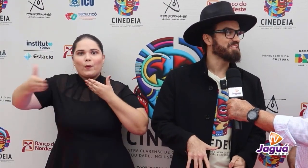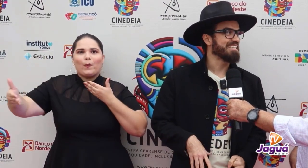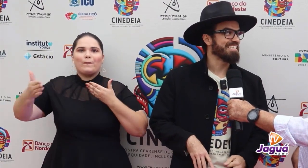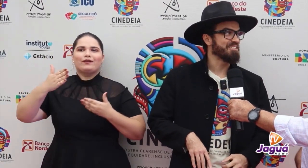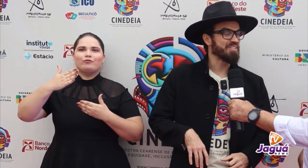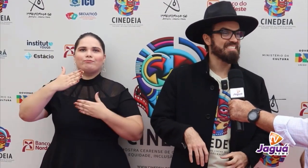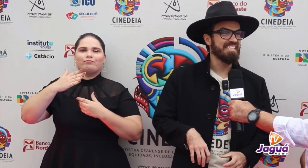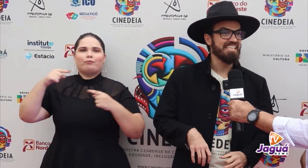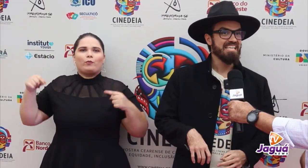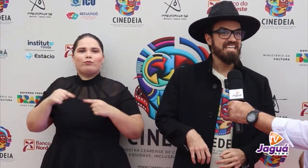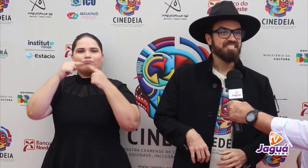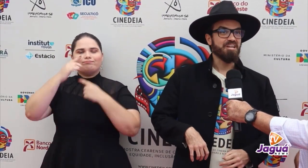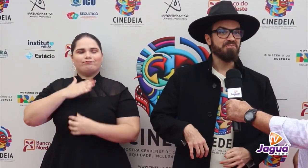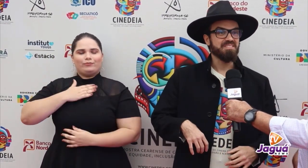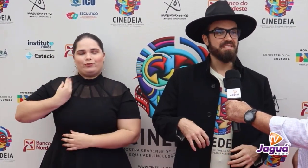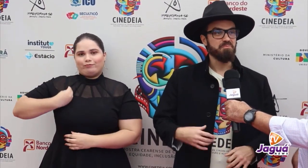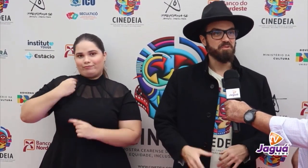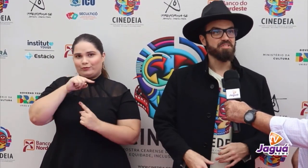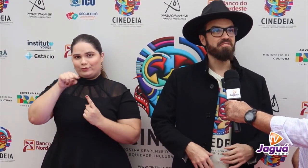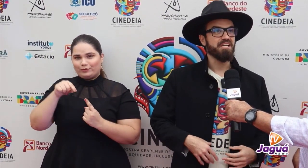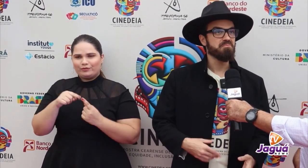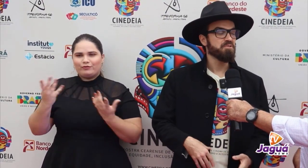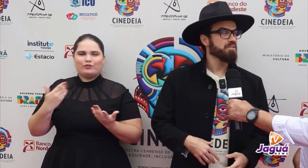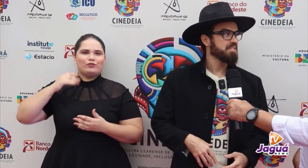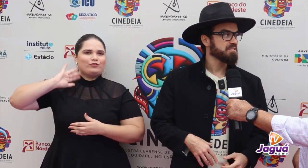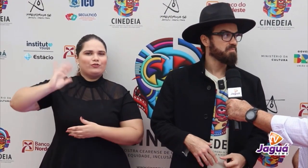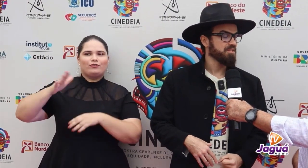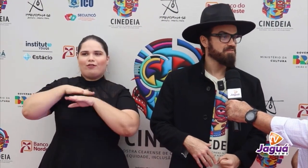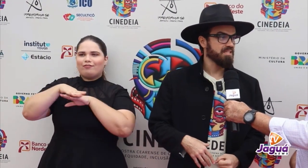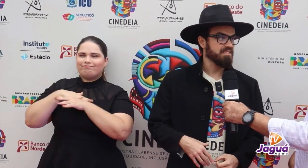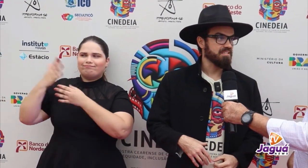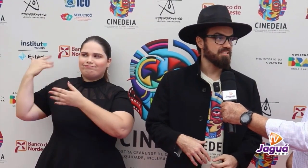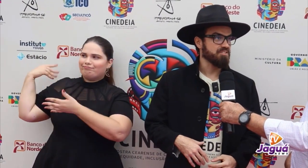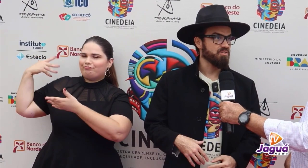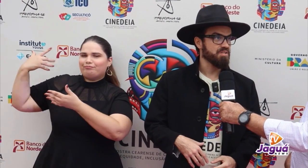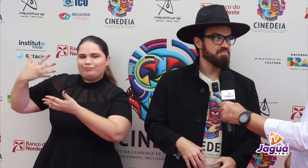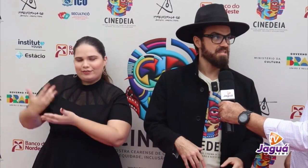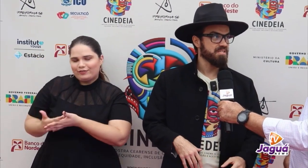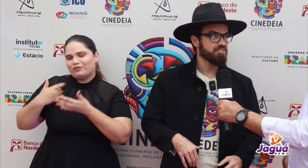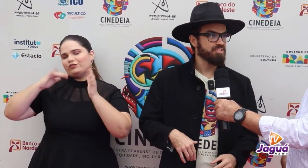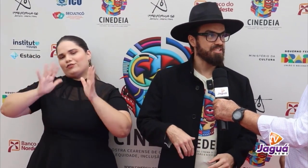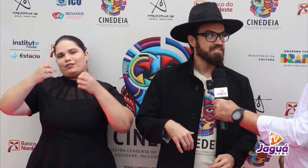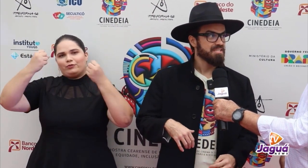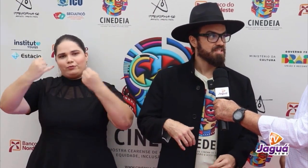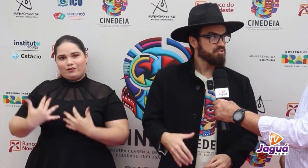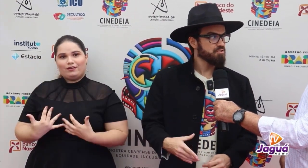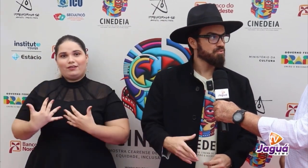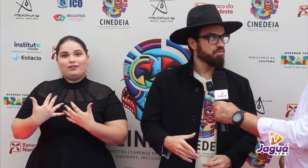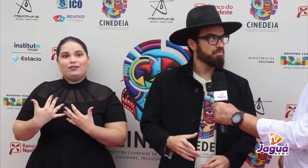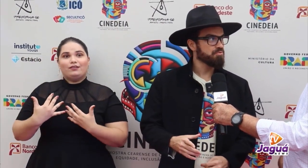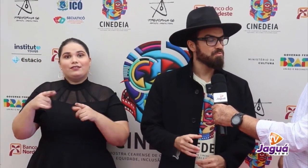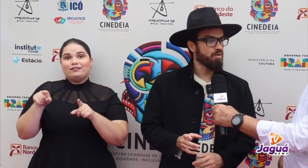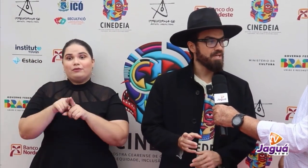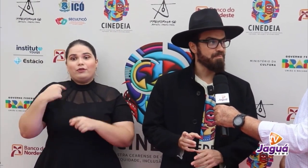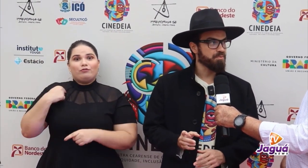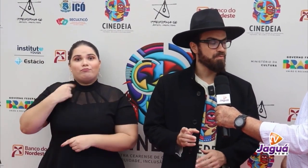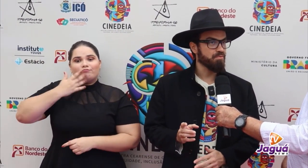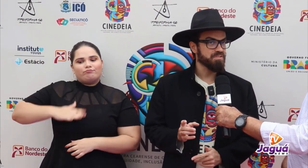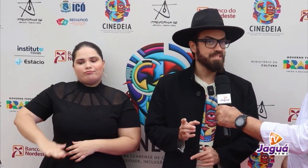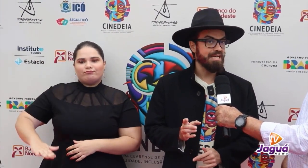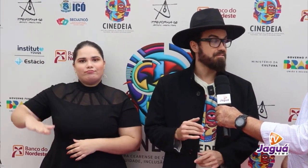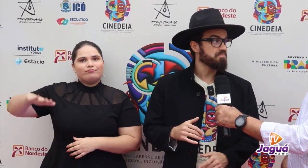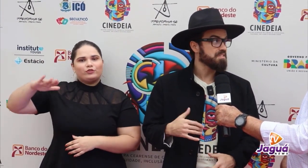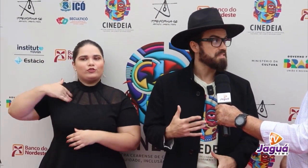propósito de vida. Eu, assim, já conversei muito, já falei muito a respeito dessa trajetória minha, de que desde novo eu tinha um olhar